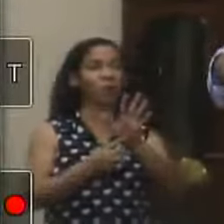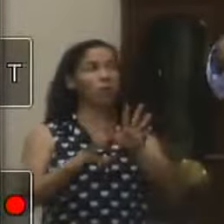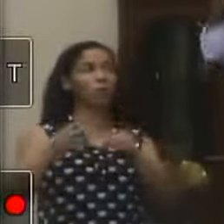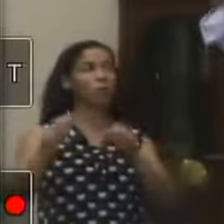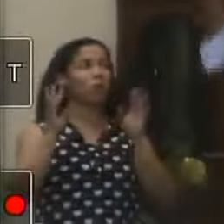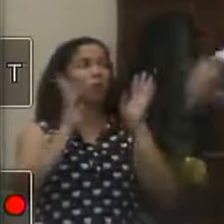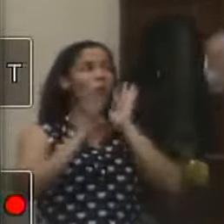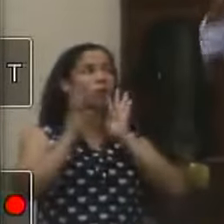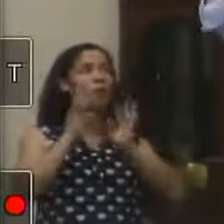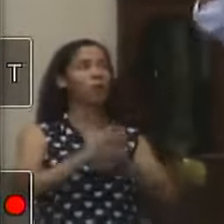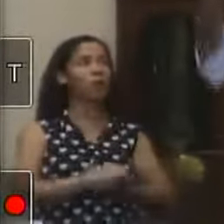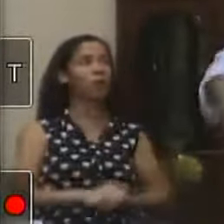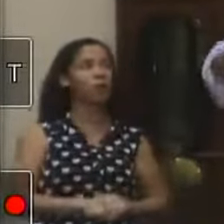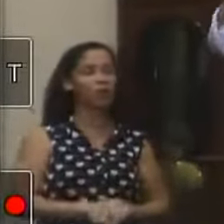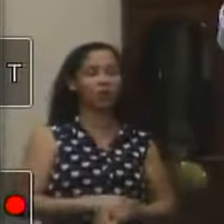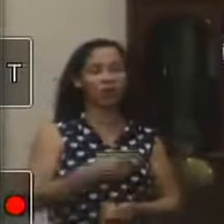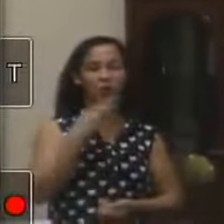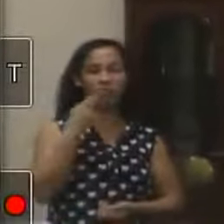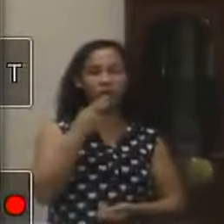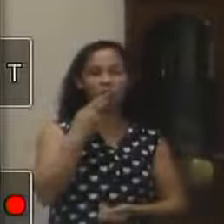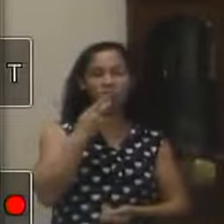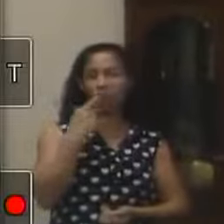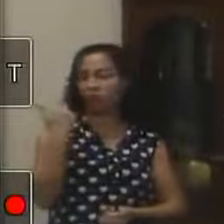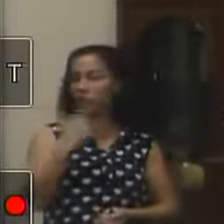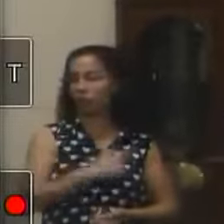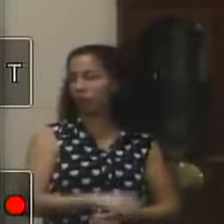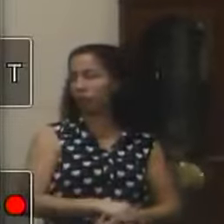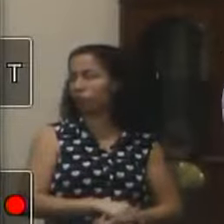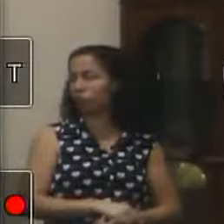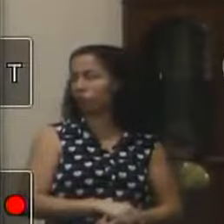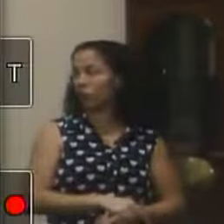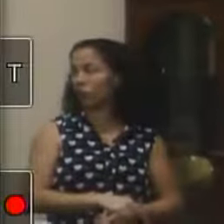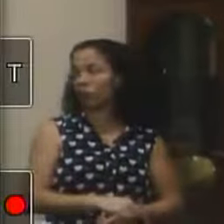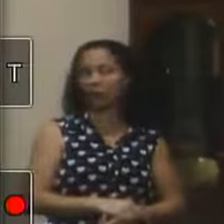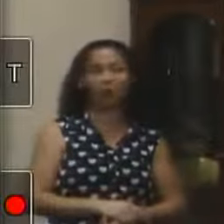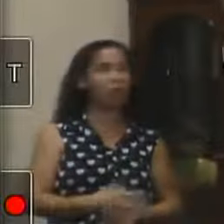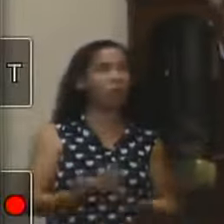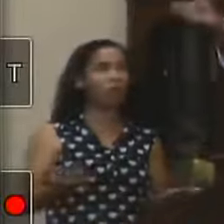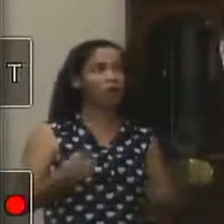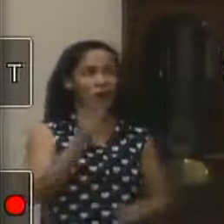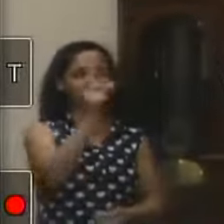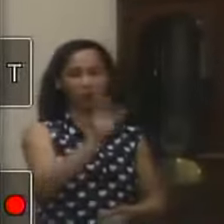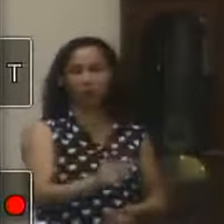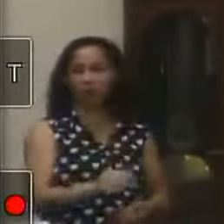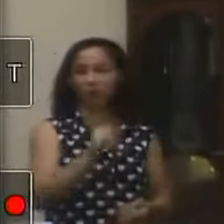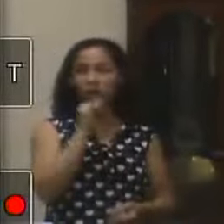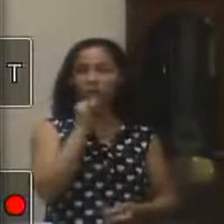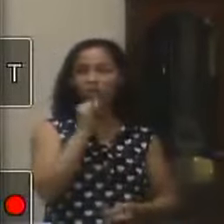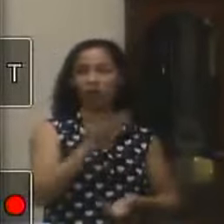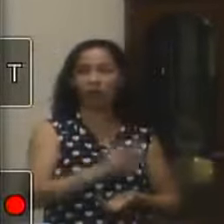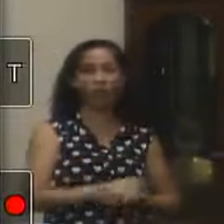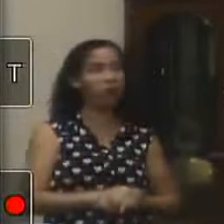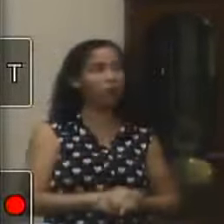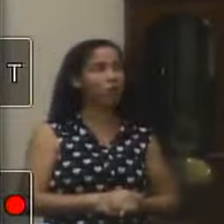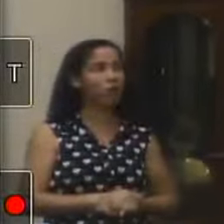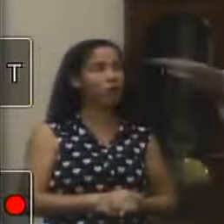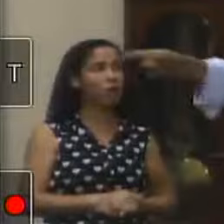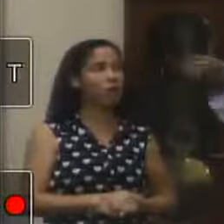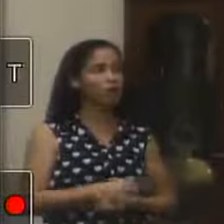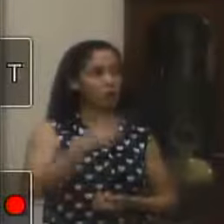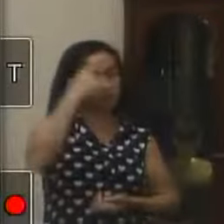mundo postou, bateu, falou. Ou seja, aí começa a dar exemplo. Isso que eu gostaria que o vereador Silvio tivesse aqui. Semana